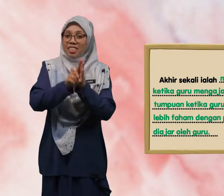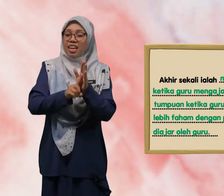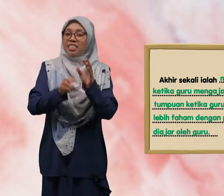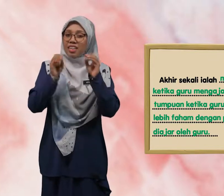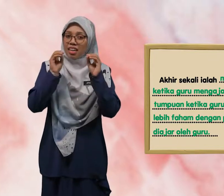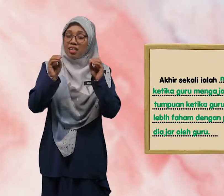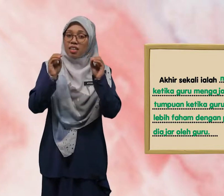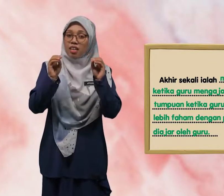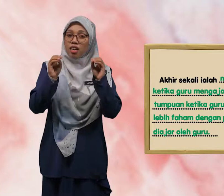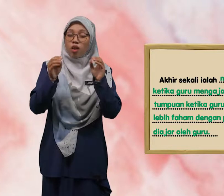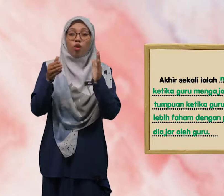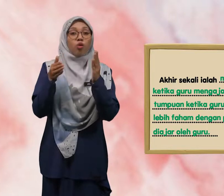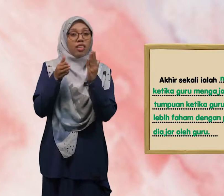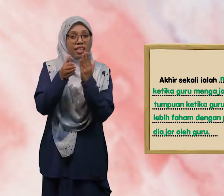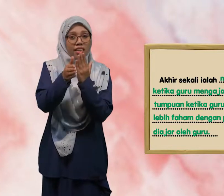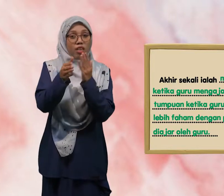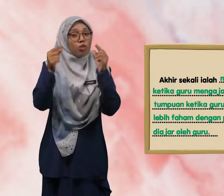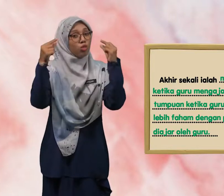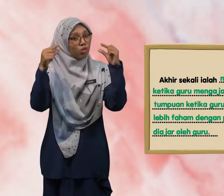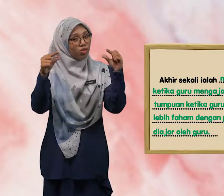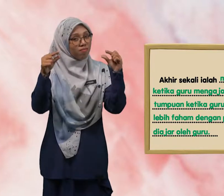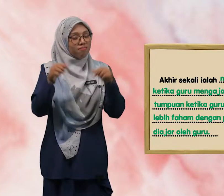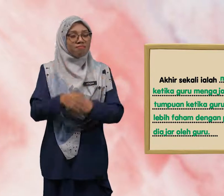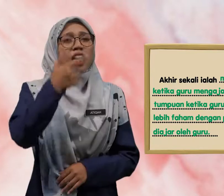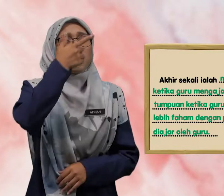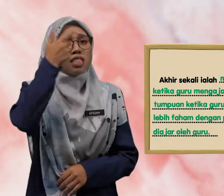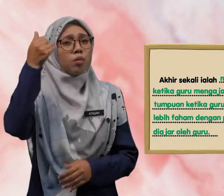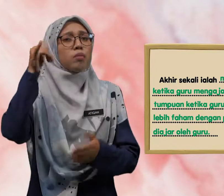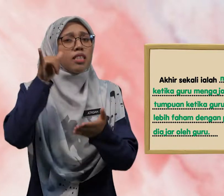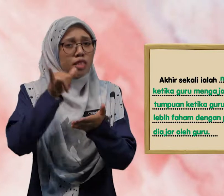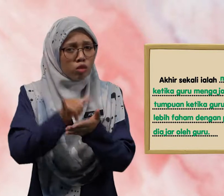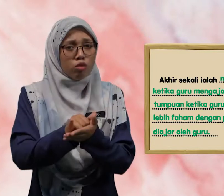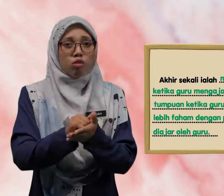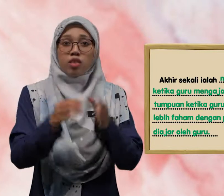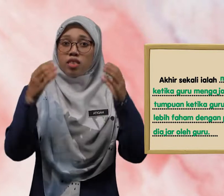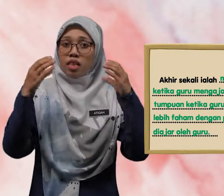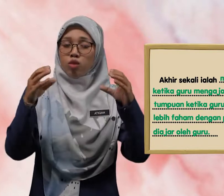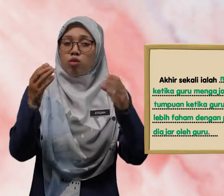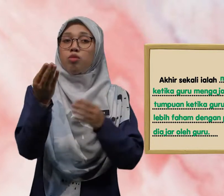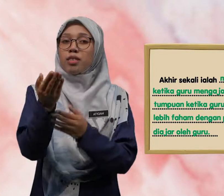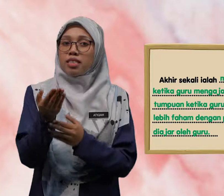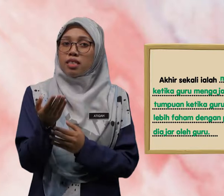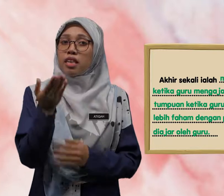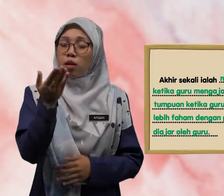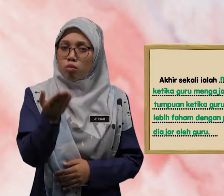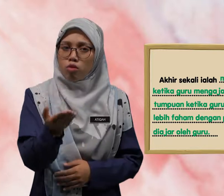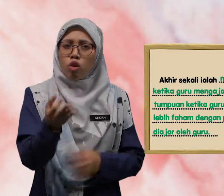diajar oleh guru sebab itu Cikgu Mince kamu